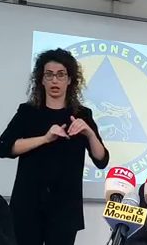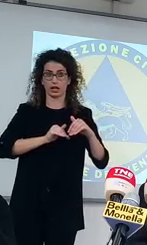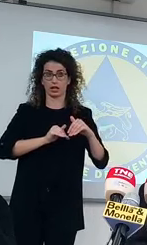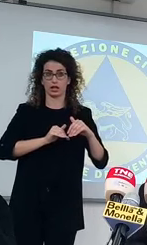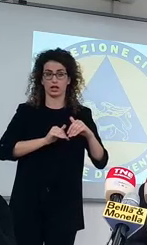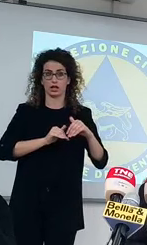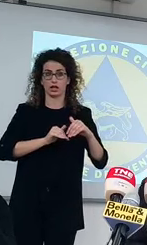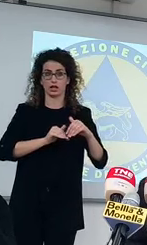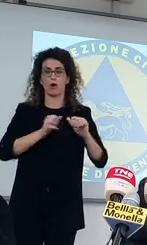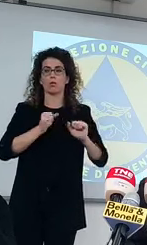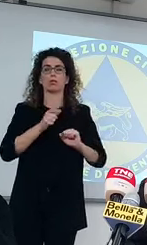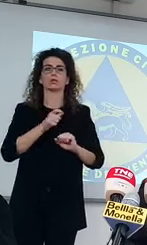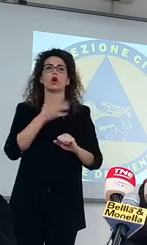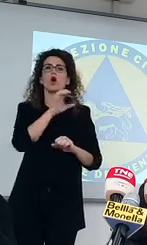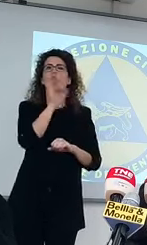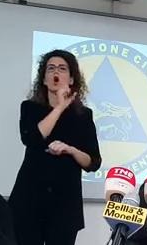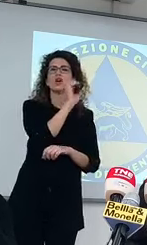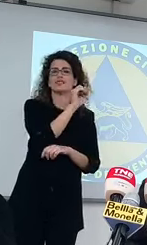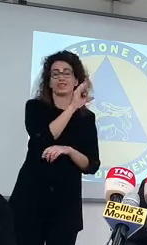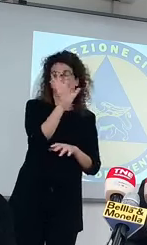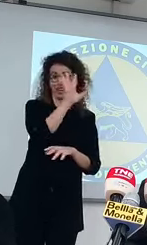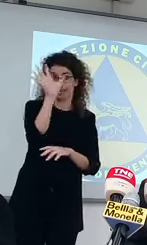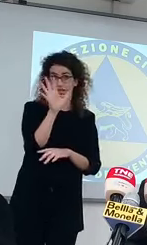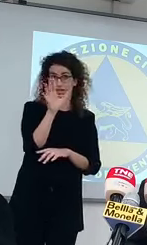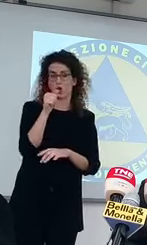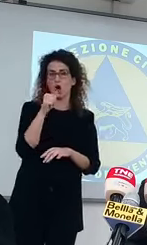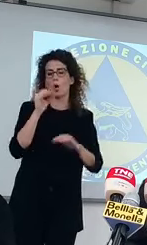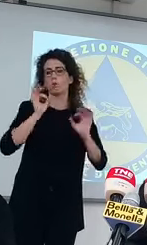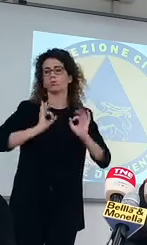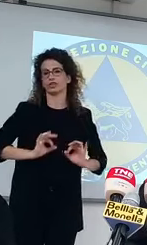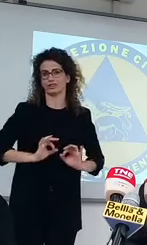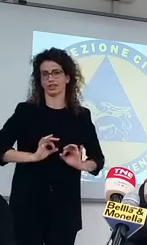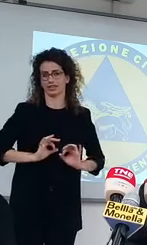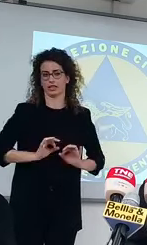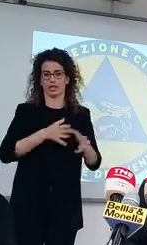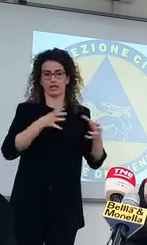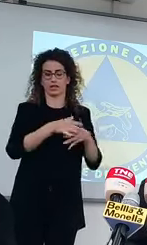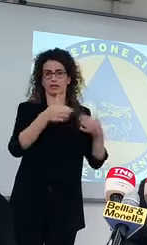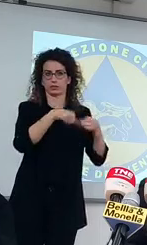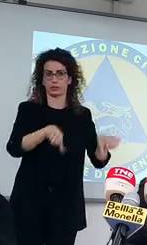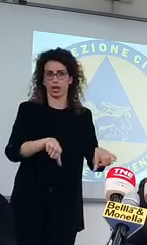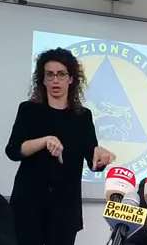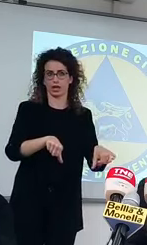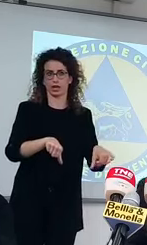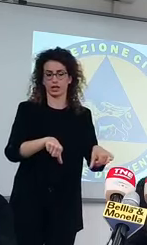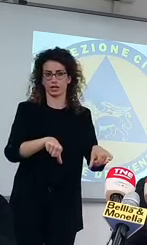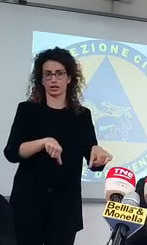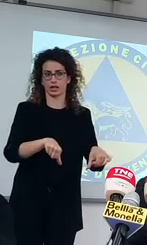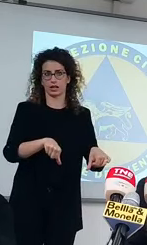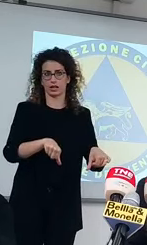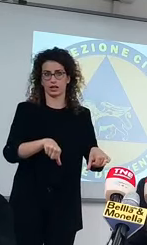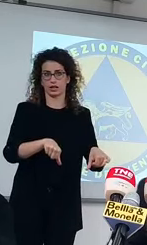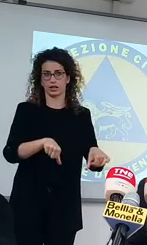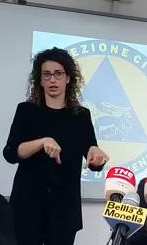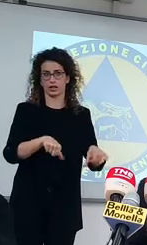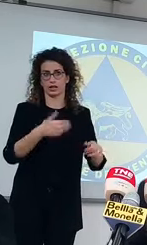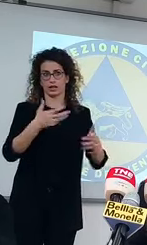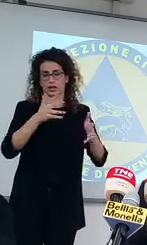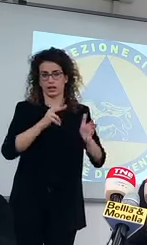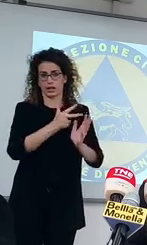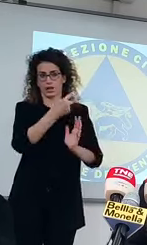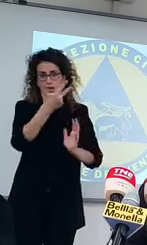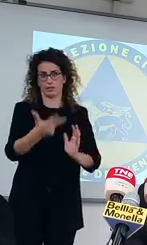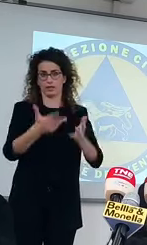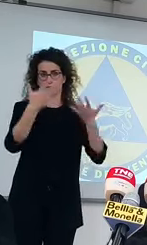di 60 anni perché o è un insegnante, ad esempio, o forze di polizia, categorie essenziali che sono arrivate al fine del percorso di 3 mesi, e ci